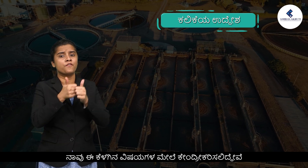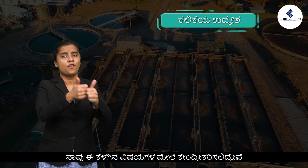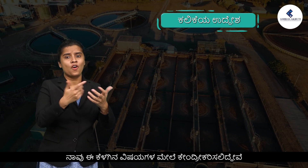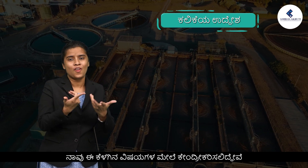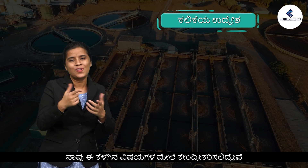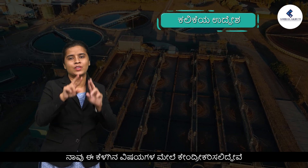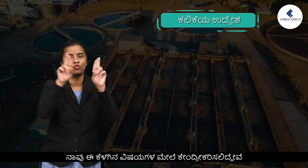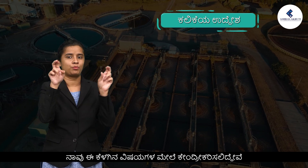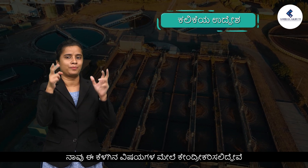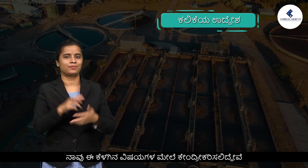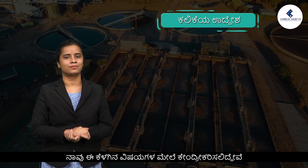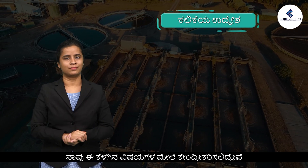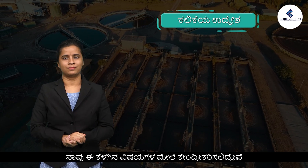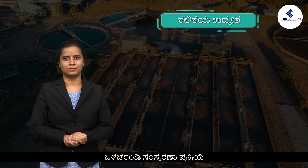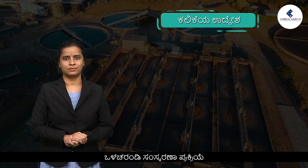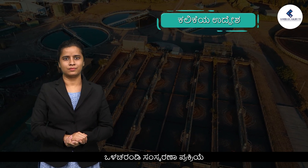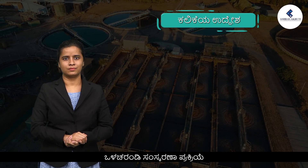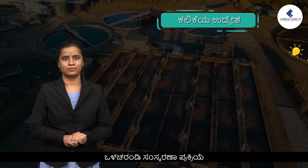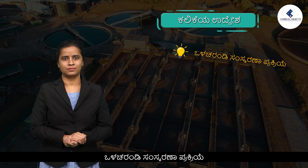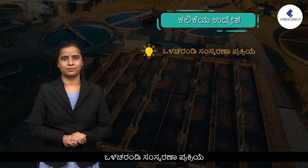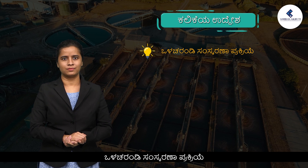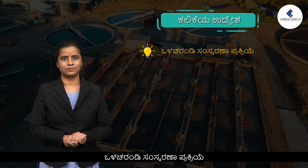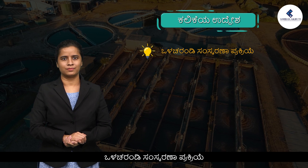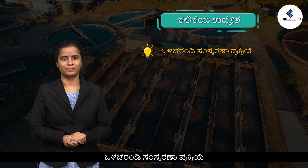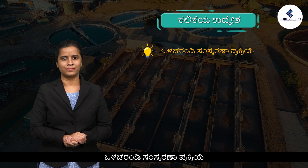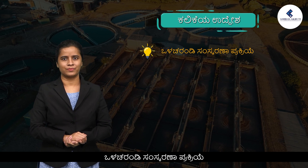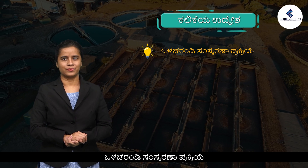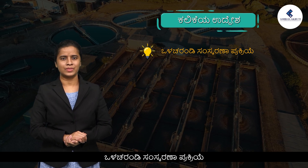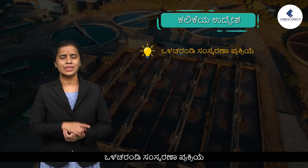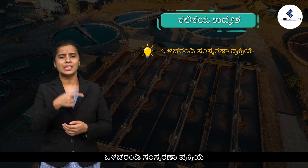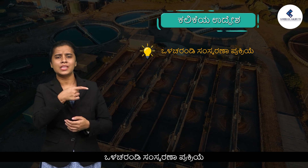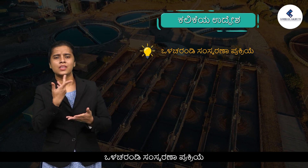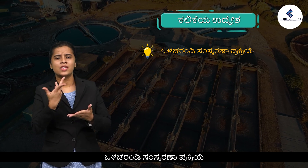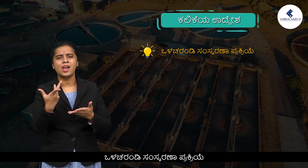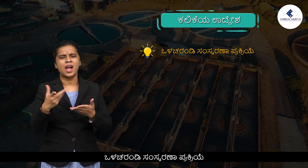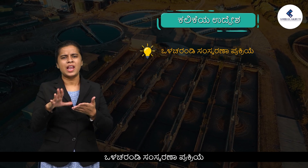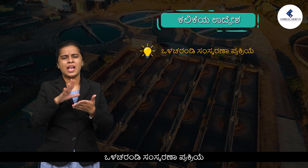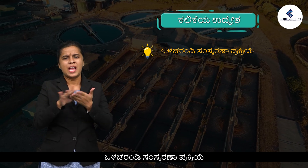ಮೇಲೆ ಕೇಂದ್ರೀಕರಿಸಲಿದ್ದೇವೆ. ಒಳಚರಂಡಿ ಸಂಸ್ಕರಣಾ ಪ್ರಕ್ರಿಯೆ,